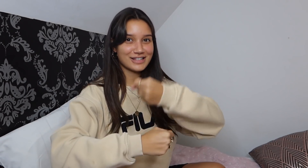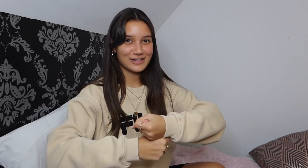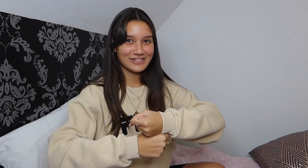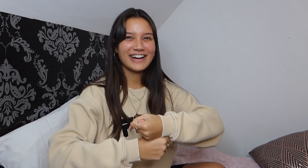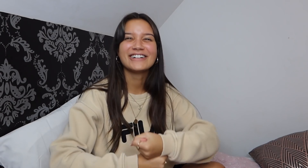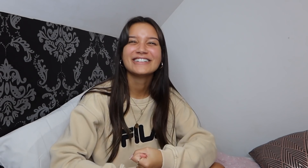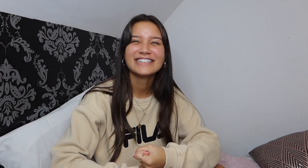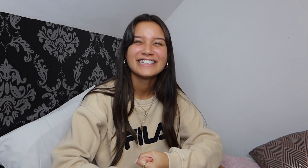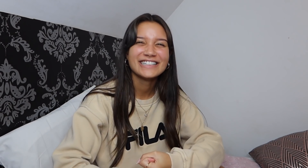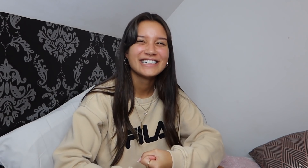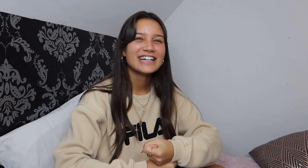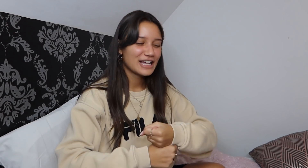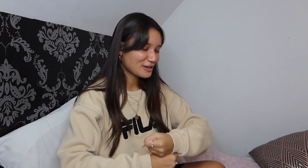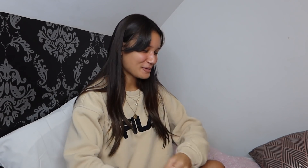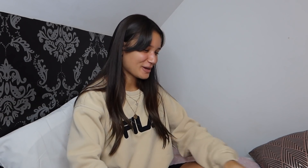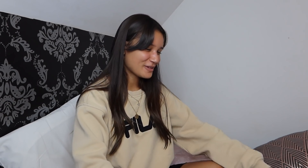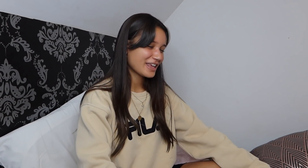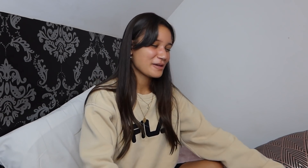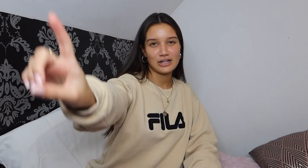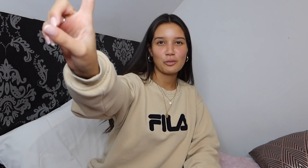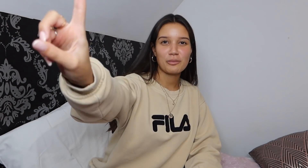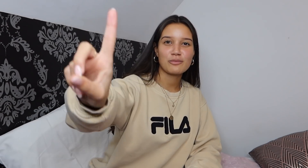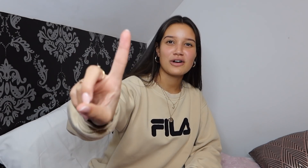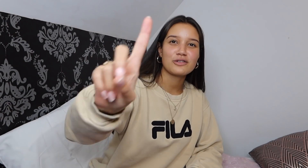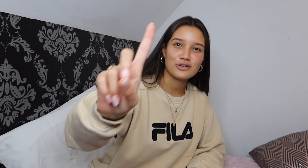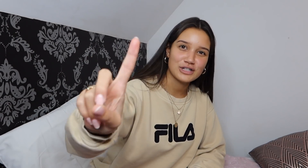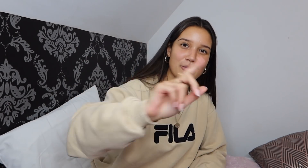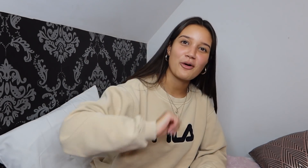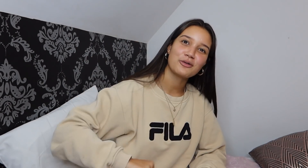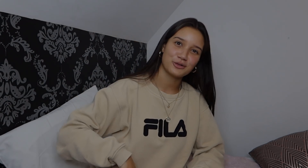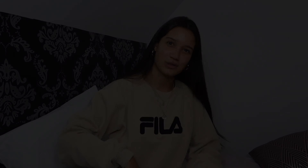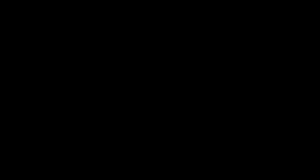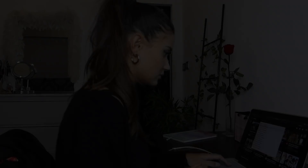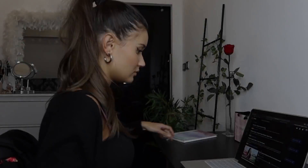ans. Trop bien, ok, c'est le premier point que j'apprends aujourd'hui.